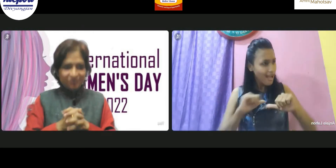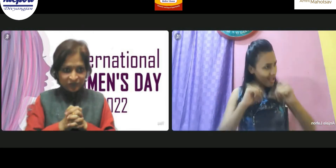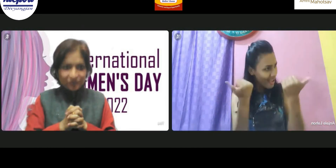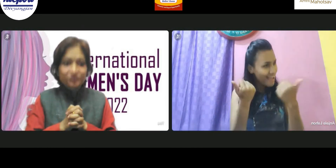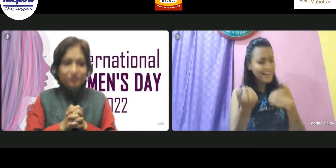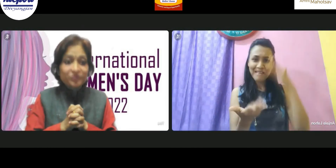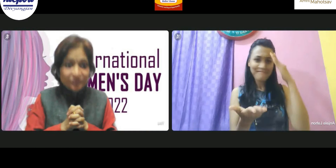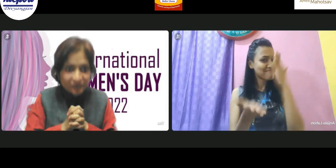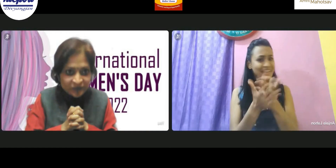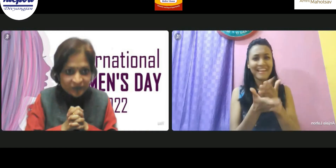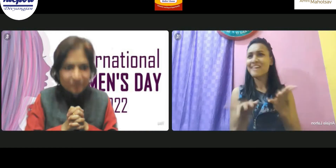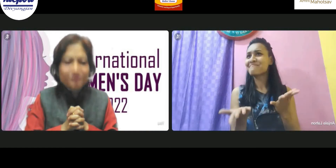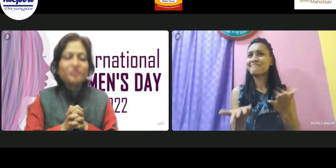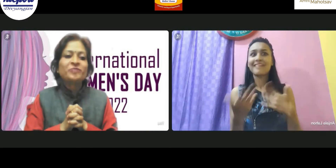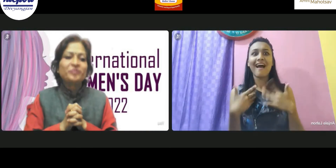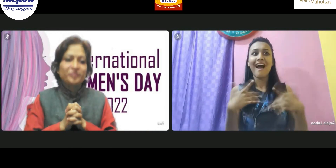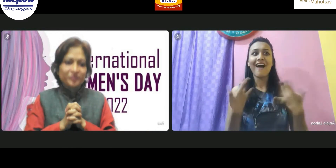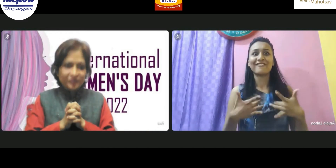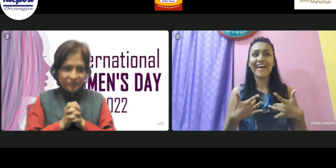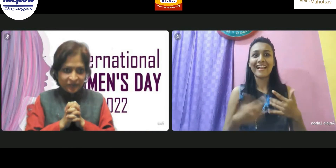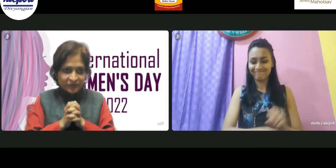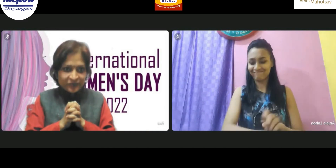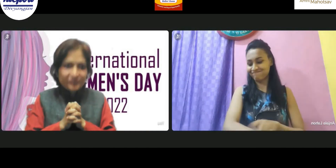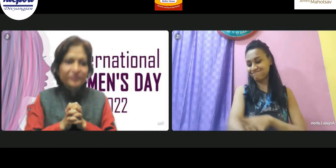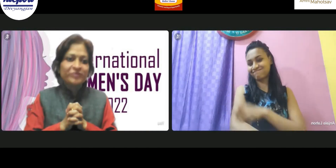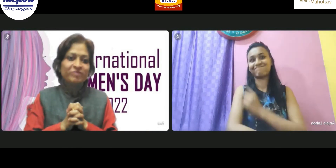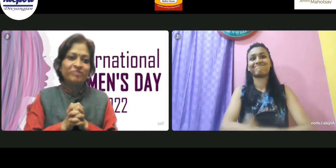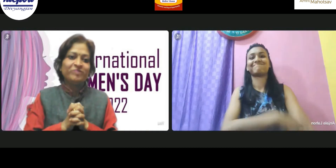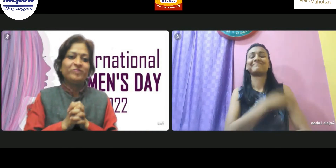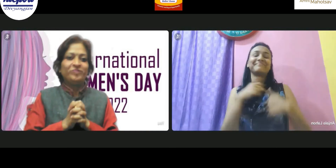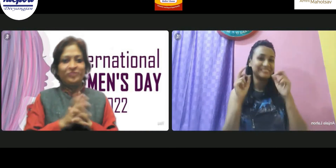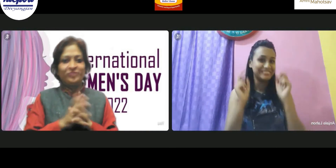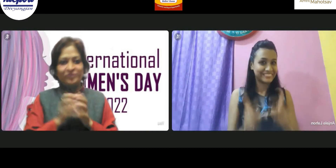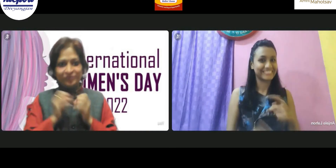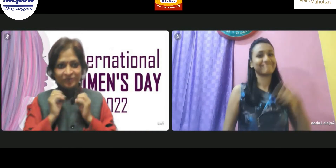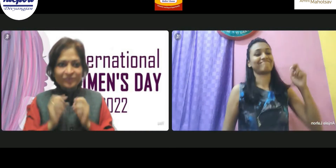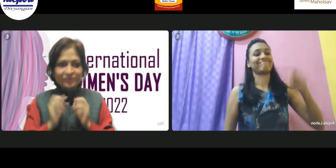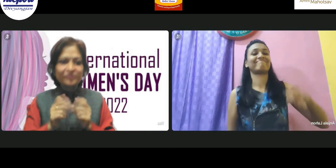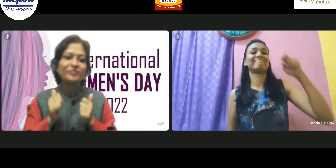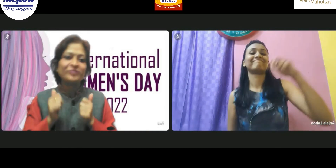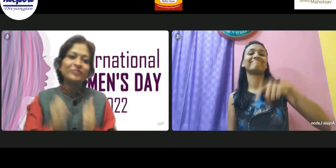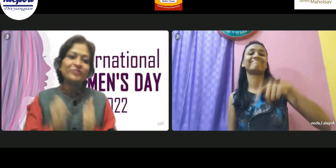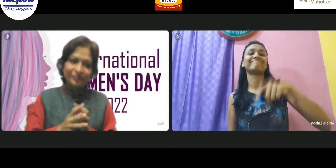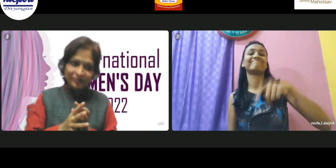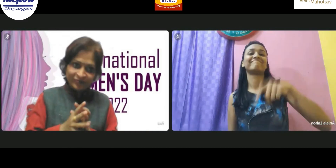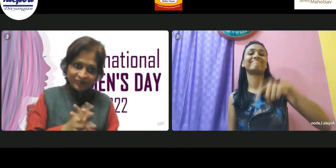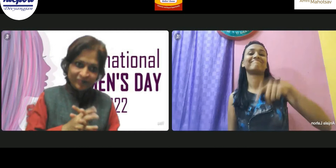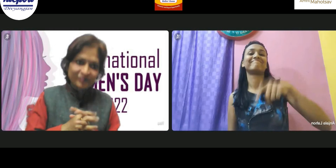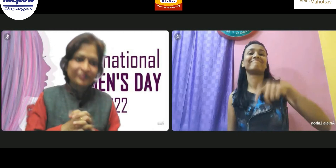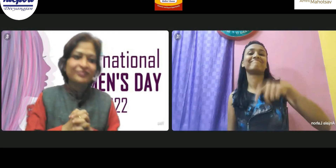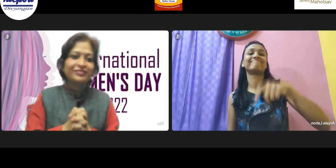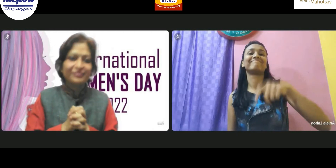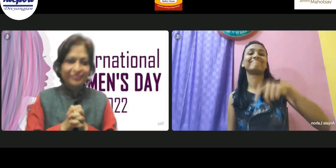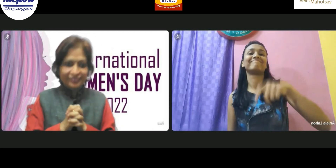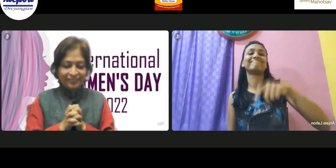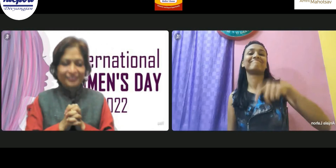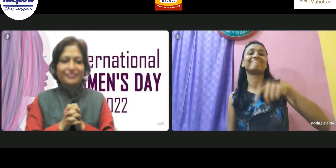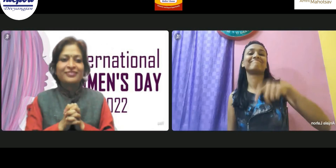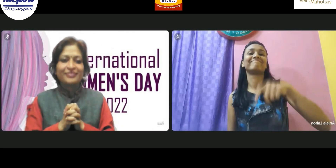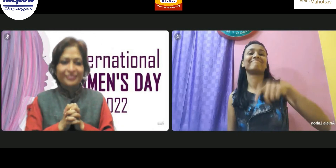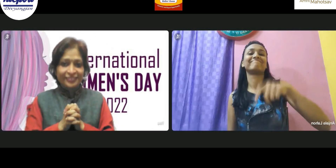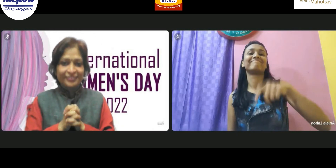गई। मुझे तो यकीन ही नहीं हुआ कि मैंने वो ब्यूटी पेजेंट जीत लिया। मुझे रोंगटे खड़े हो गए, और